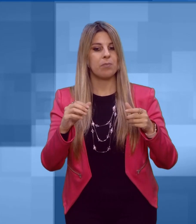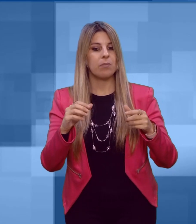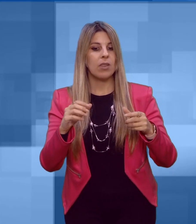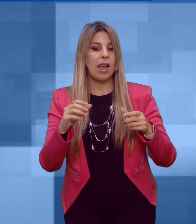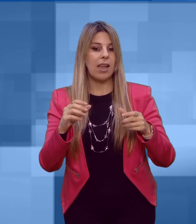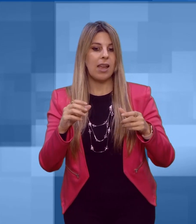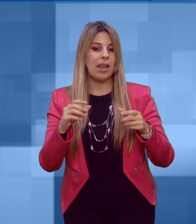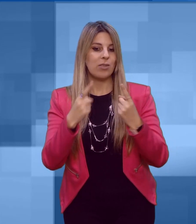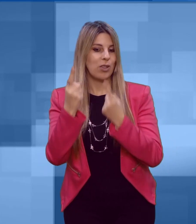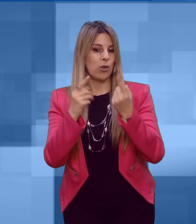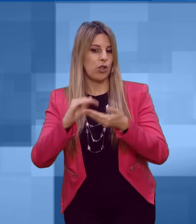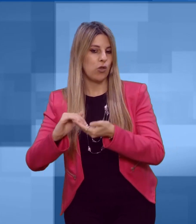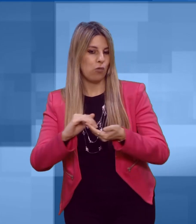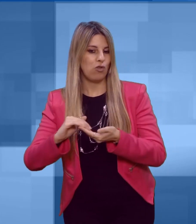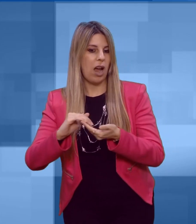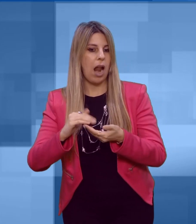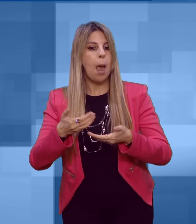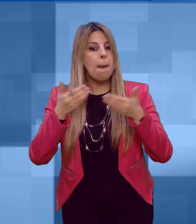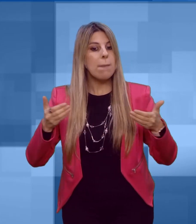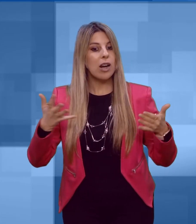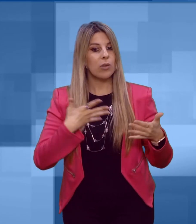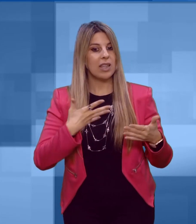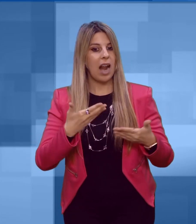Tirso, in prossimità del passaggio a livello di Silì,